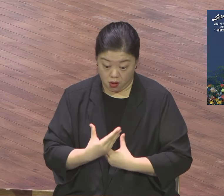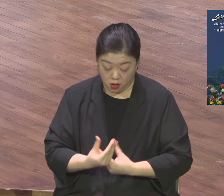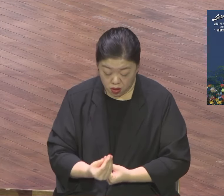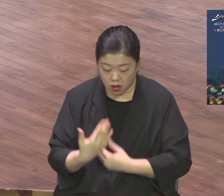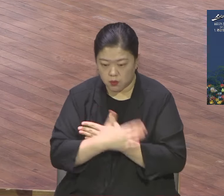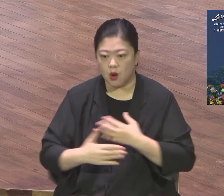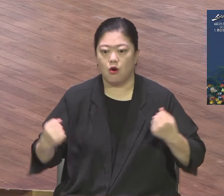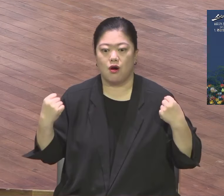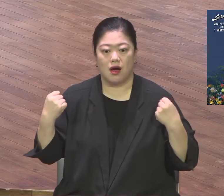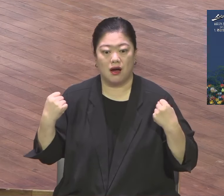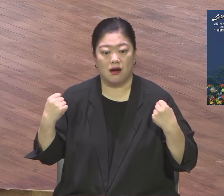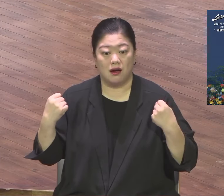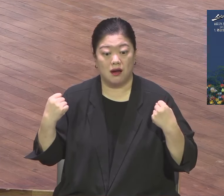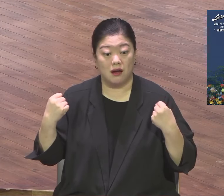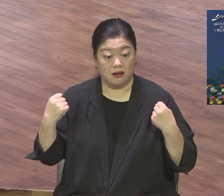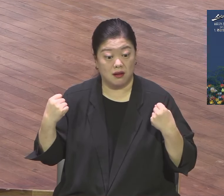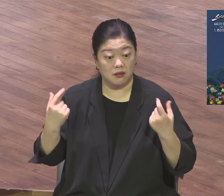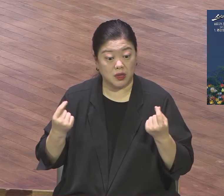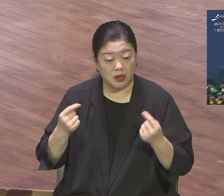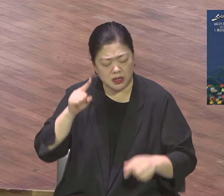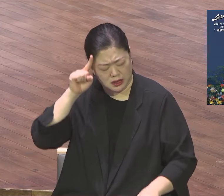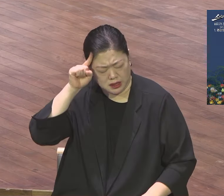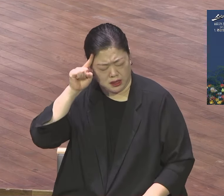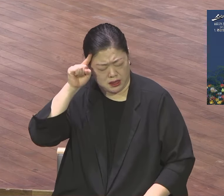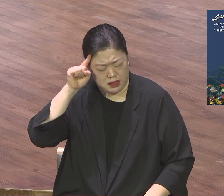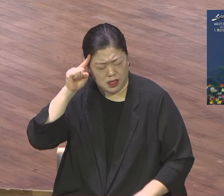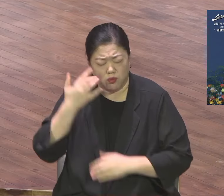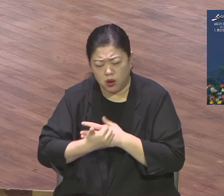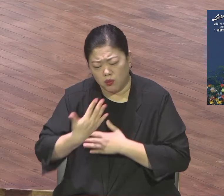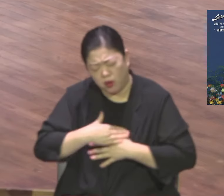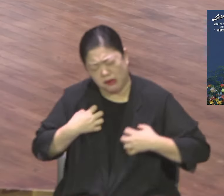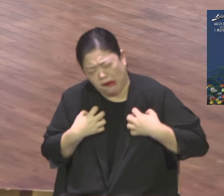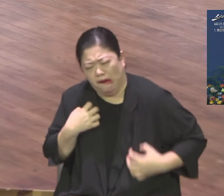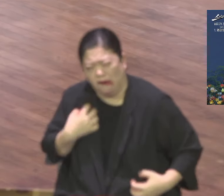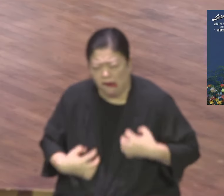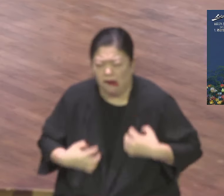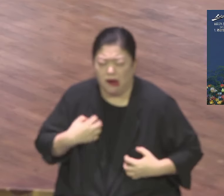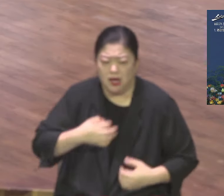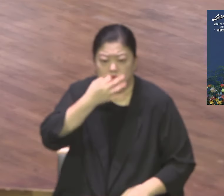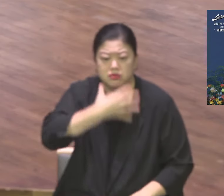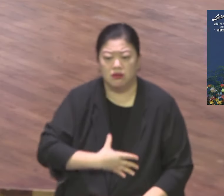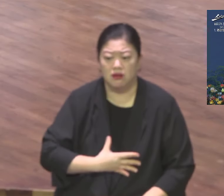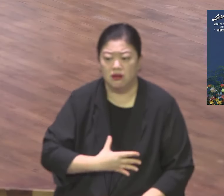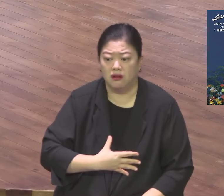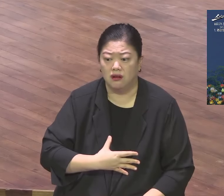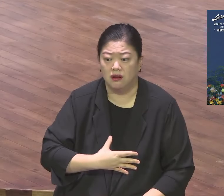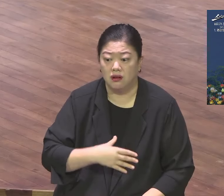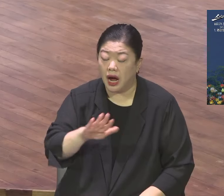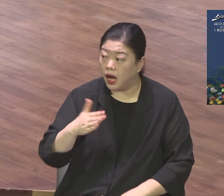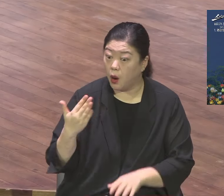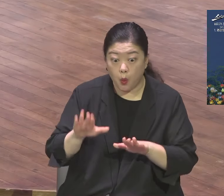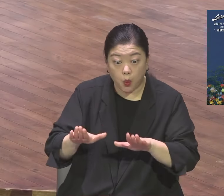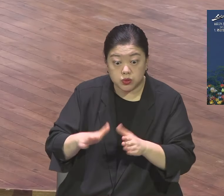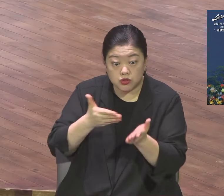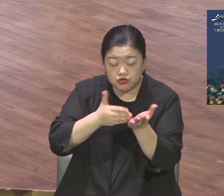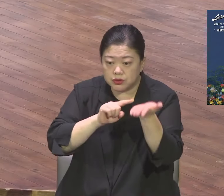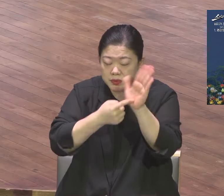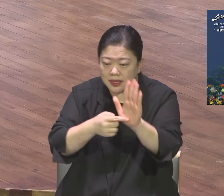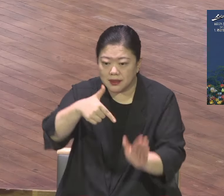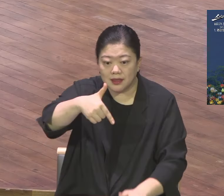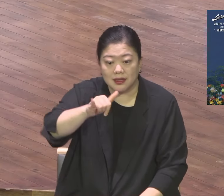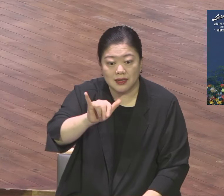이번에 오늘 보니까 뭐 뉴스 보니까 뭐 그분 그 배우가 죽었대. 75살인데